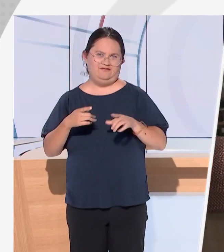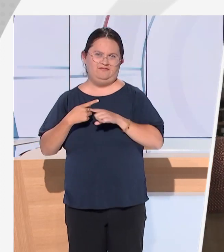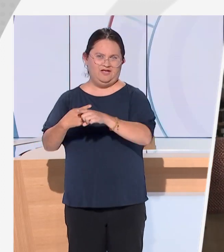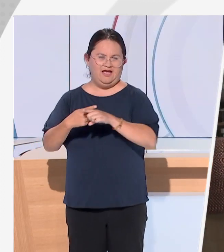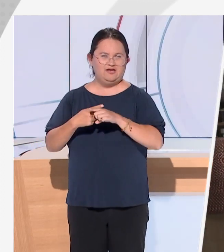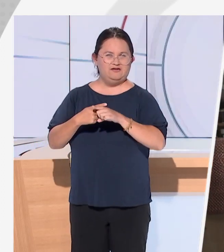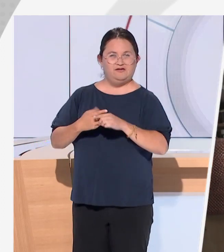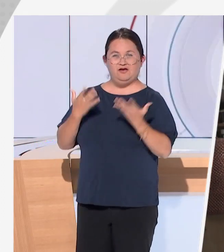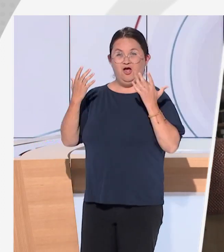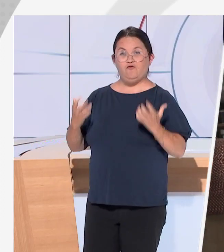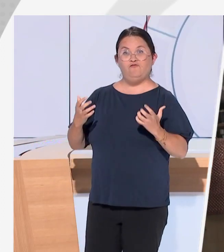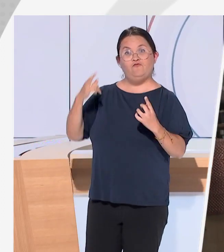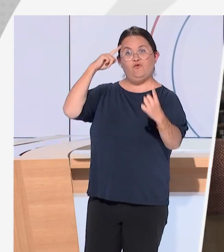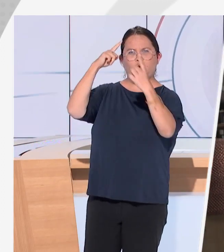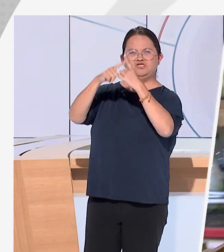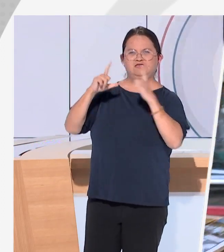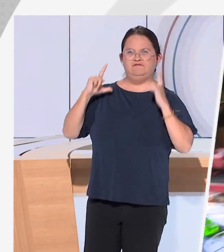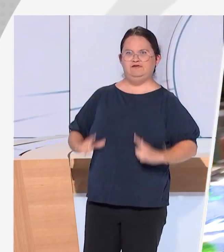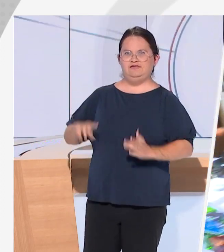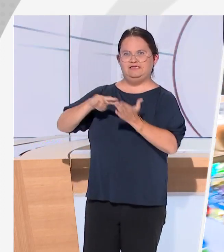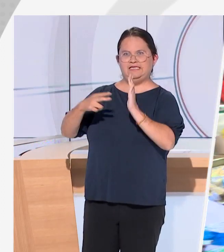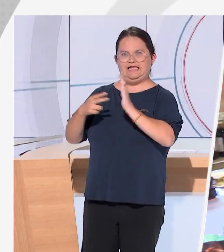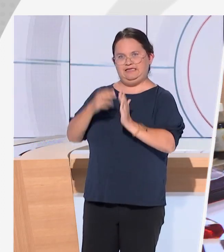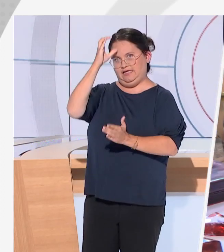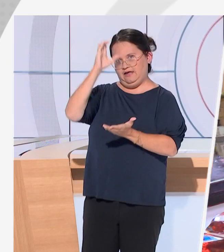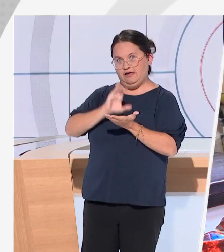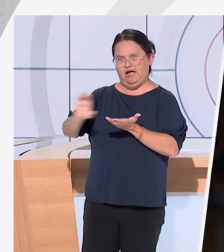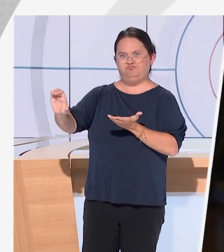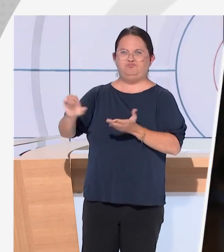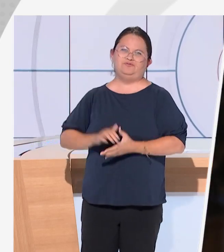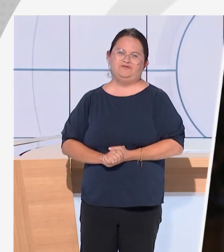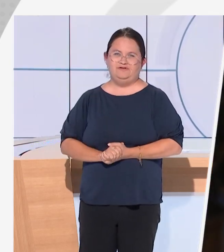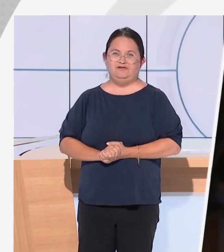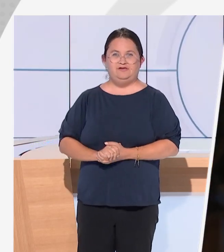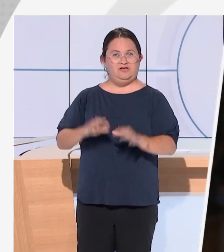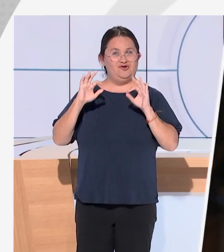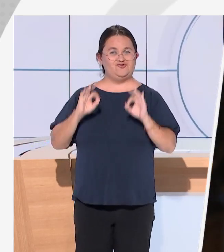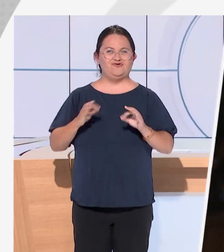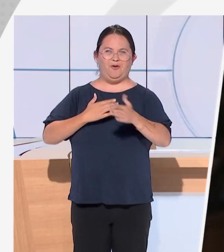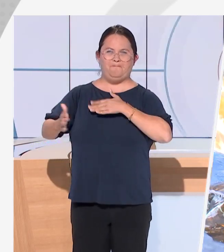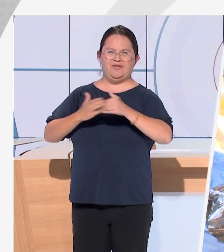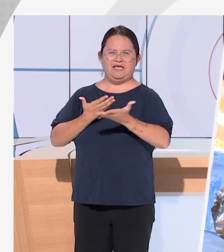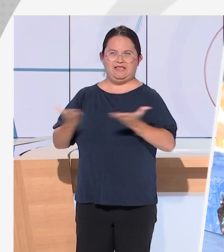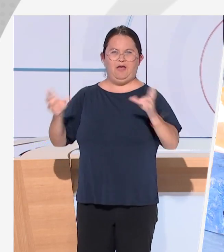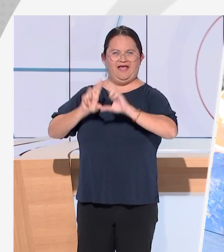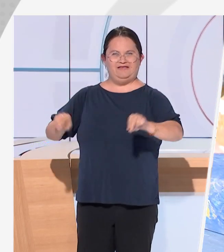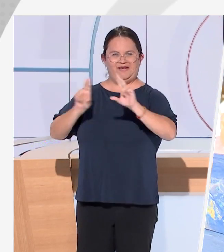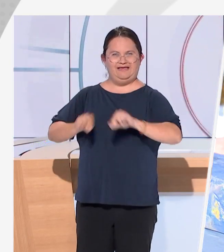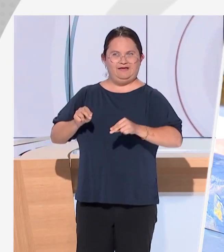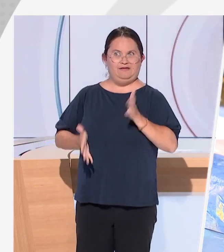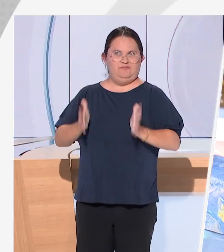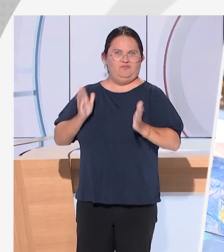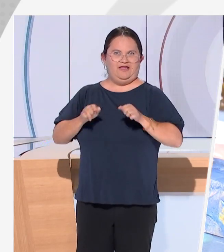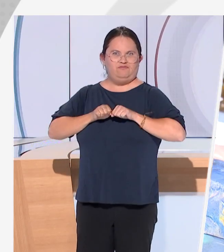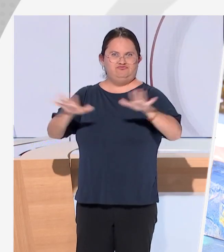technique, transmettre mon savoir, quoi. L'occasion de vulgariser son métier et, qui sait, susciter des